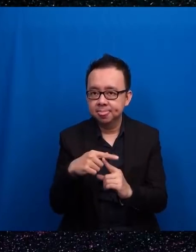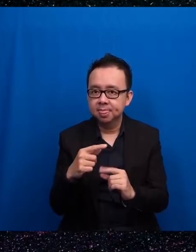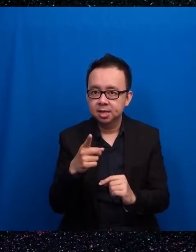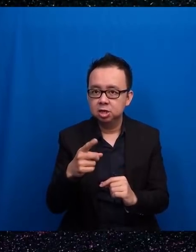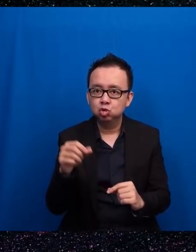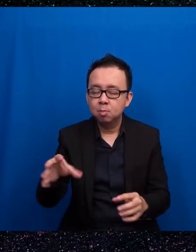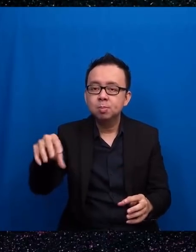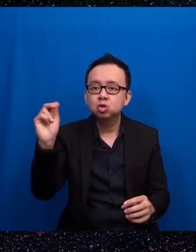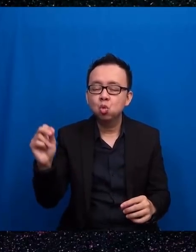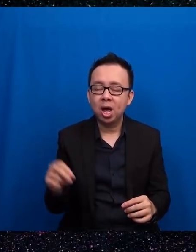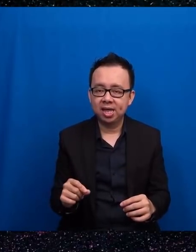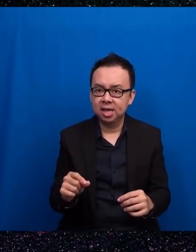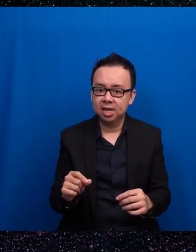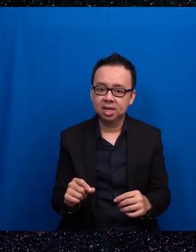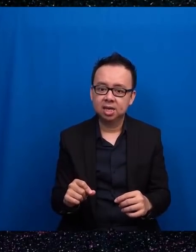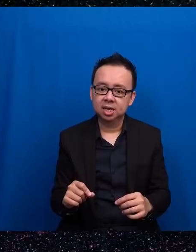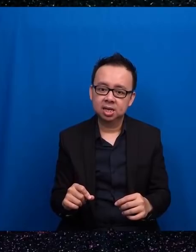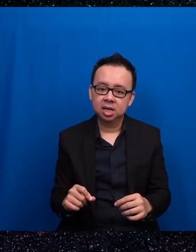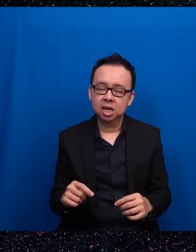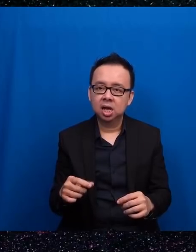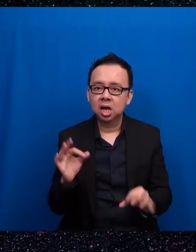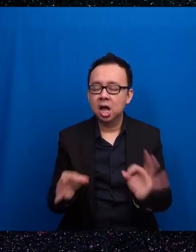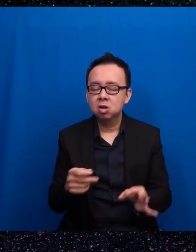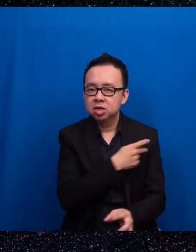Kalau kita diberi makan dari milik pusaka,